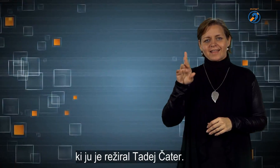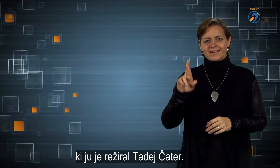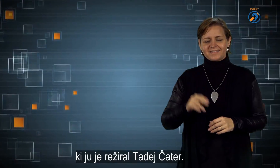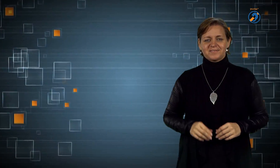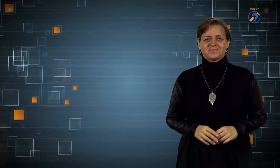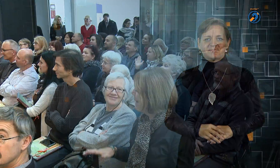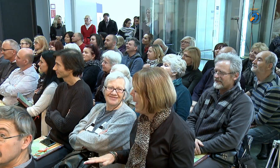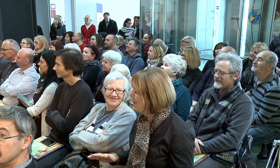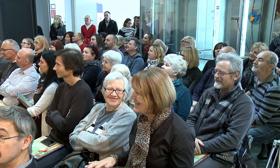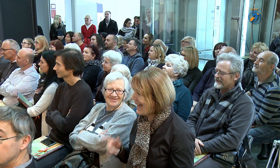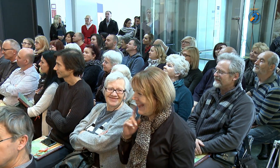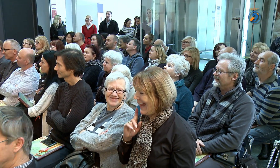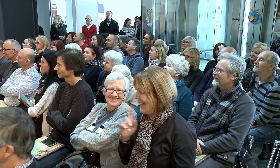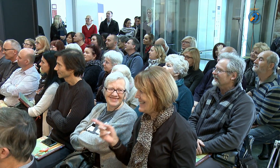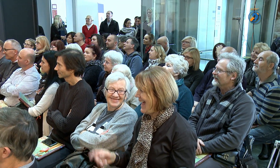Tadej Čater.